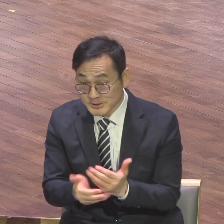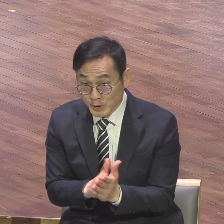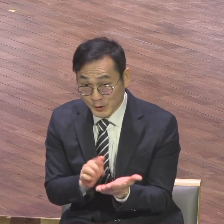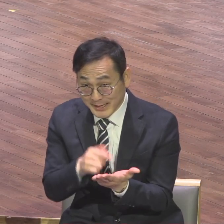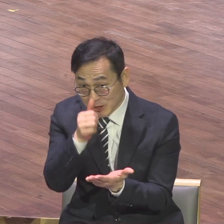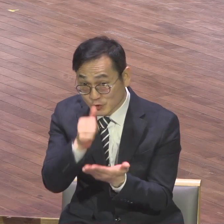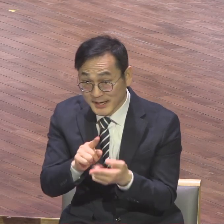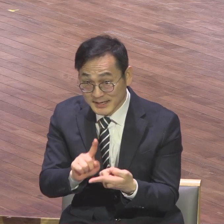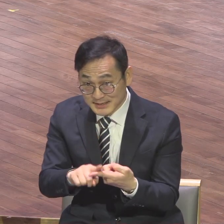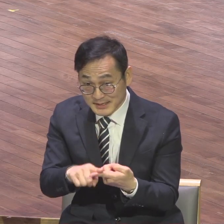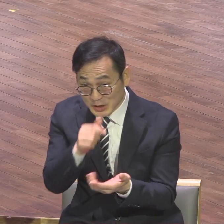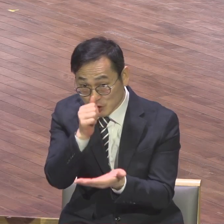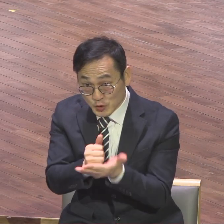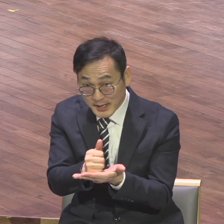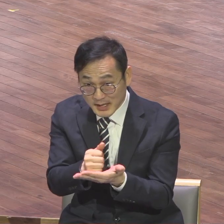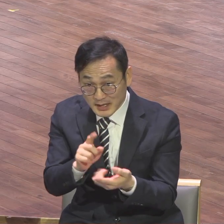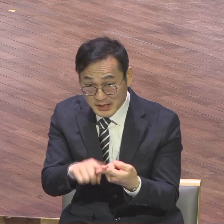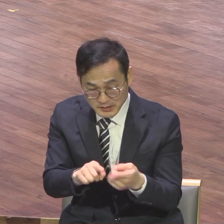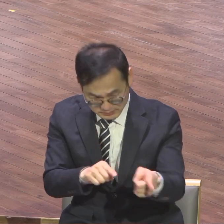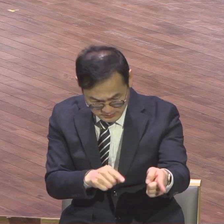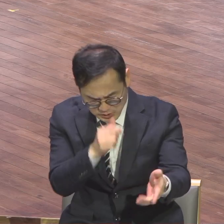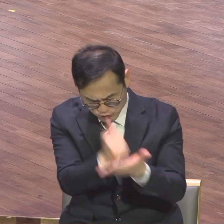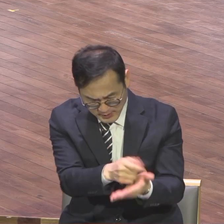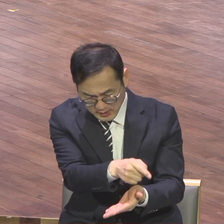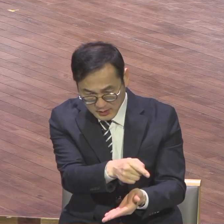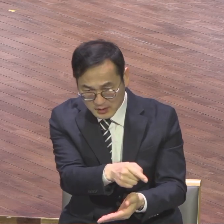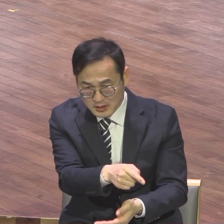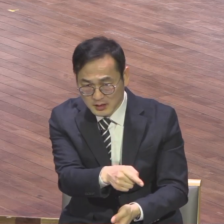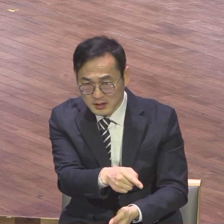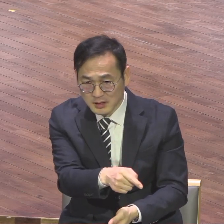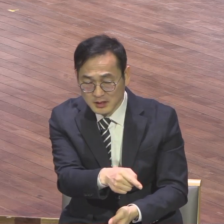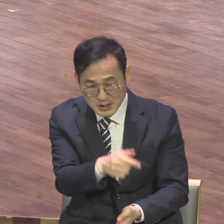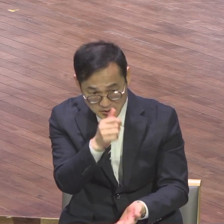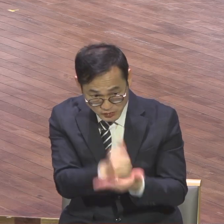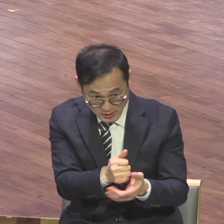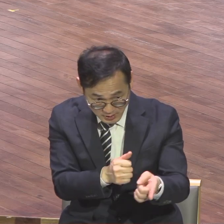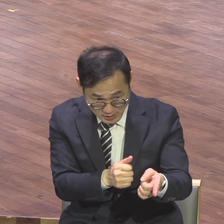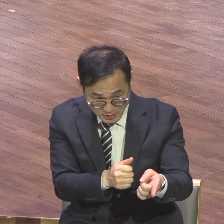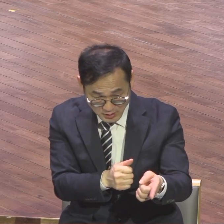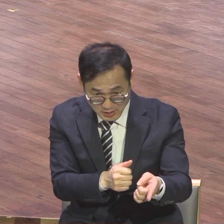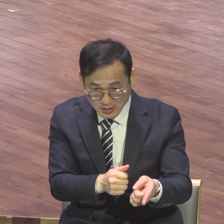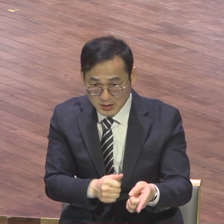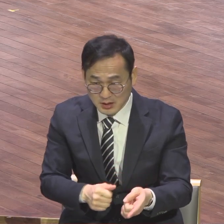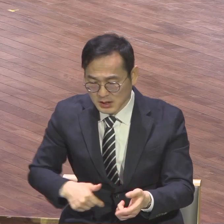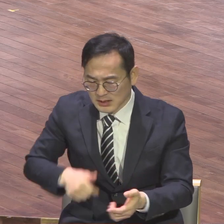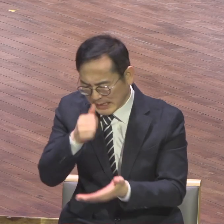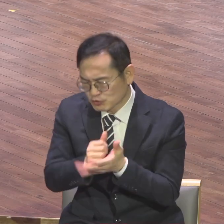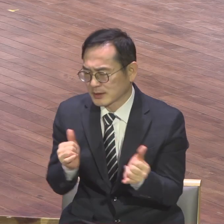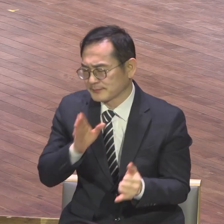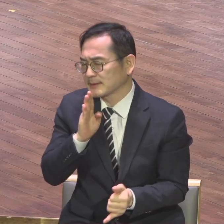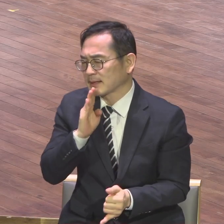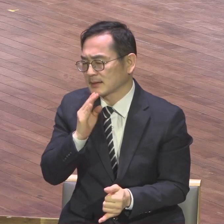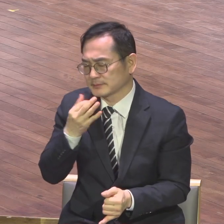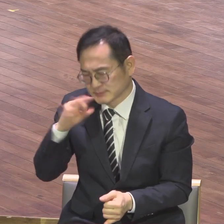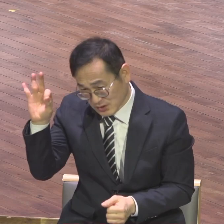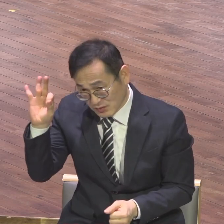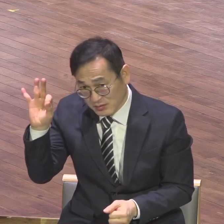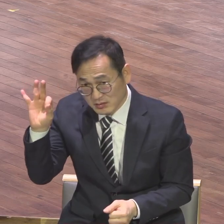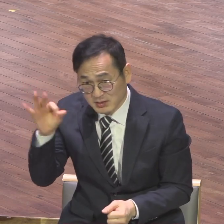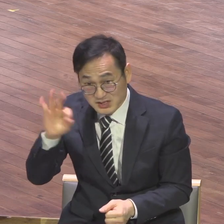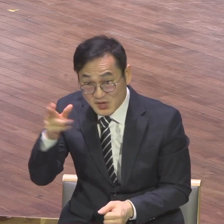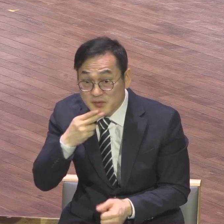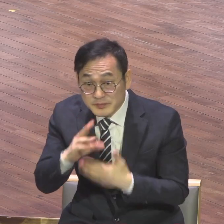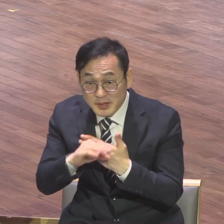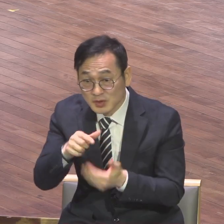지적하느냐? 변화의 시작이에요, 변화의 시작. 회개를 안 하면, 나 죄인입니다 안 하면 구원 못 받아요.